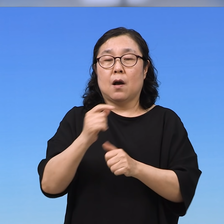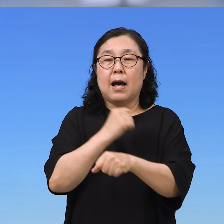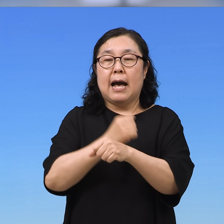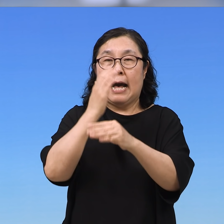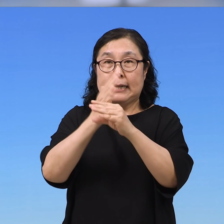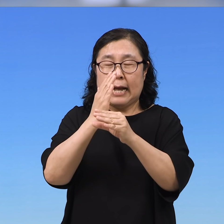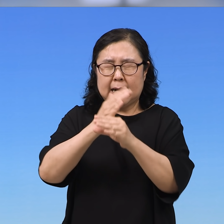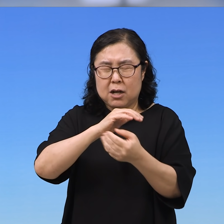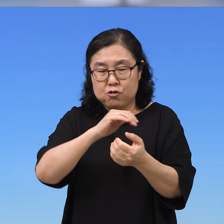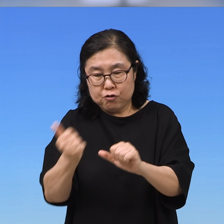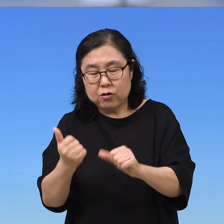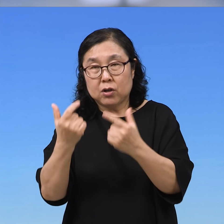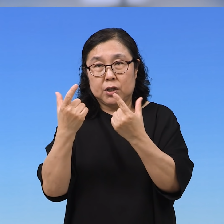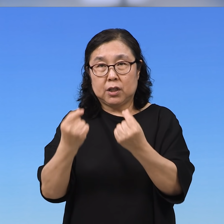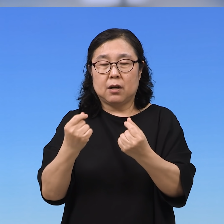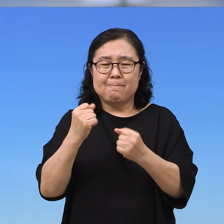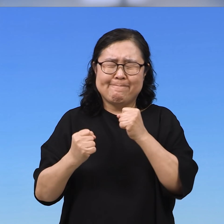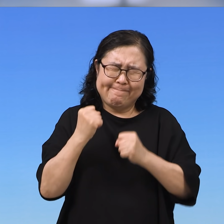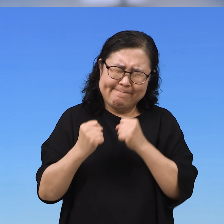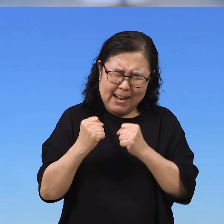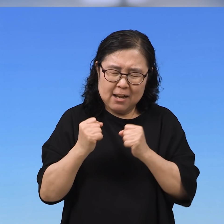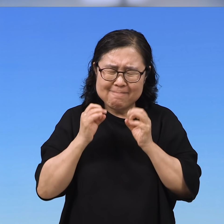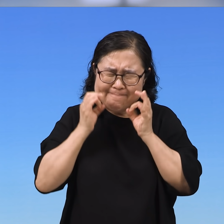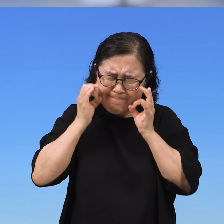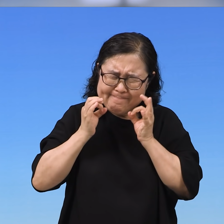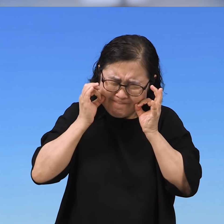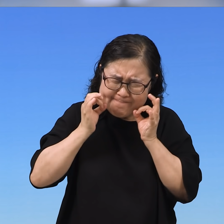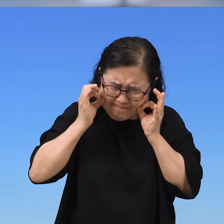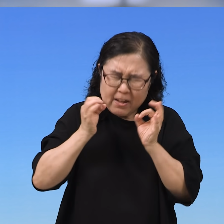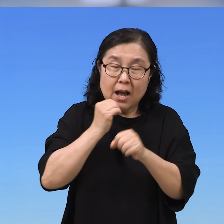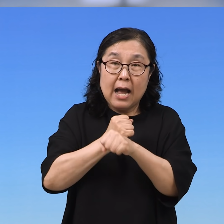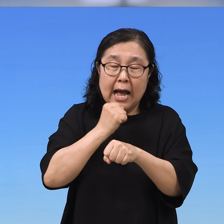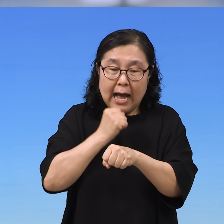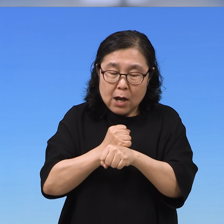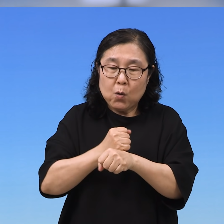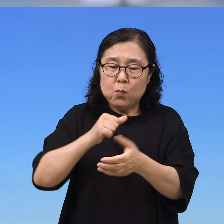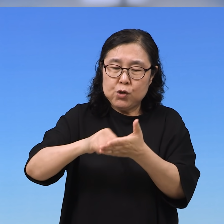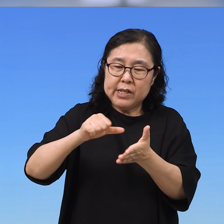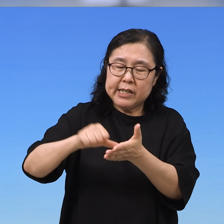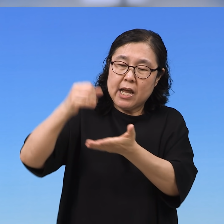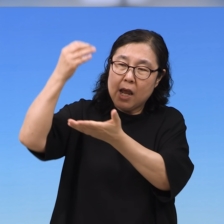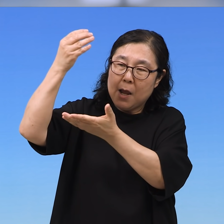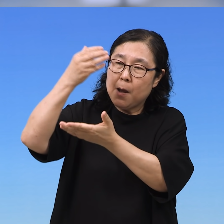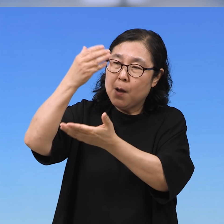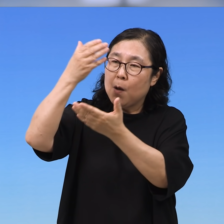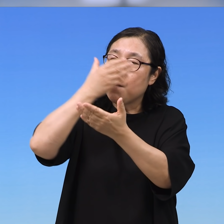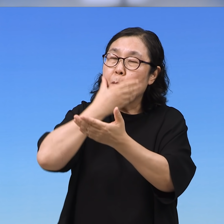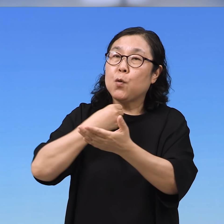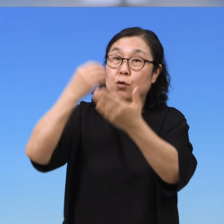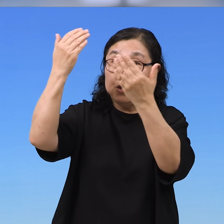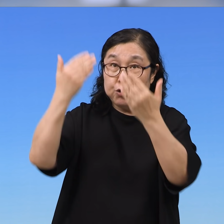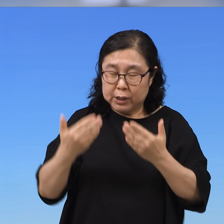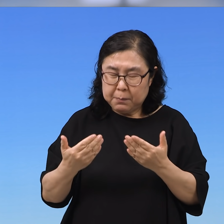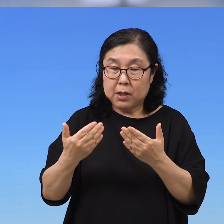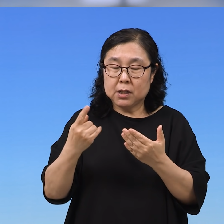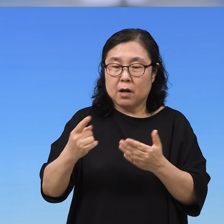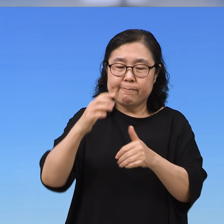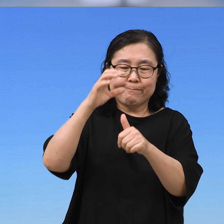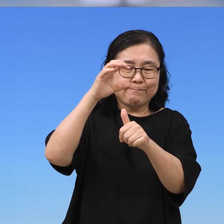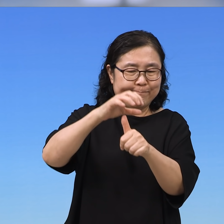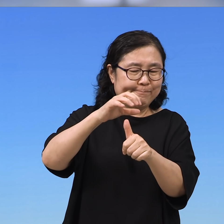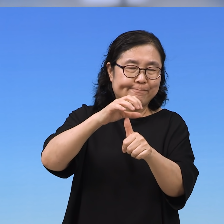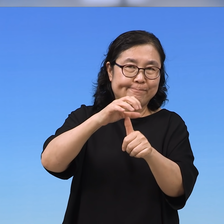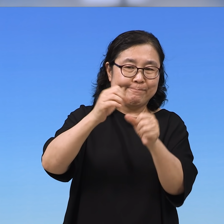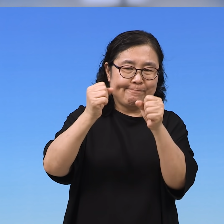죽을 사람처럼 그렇게 달려가시면서, 그리고 그래서 물질의 복을 주시면 그건 가두두시면 안